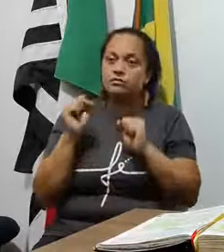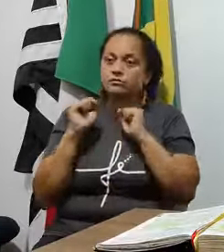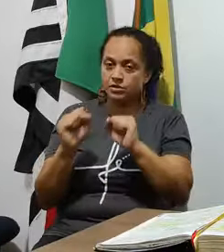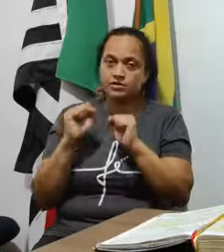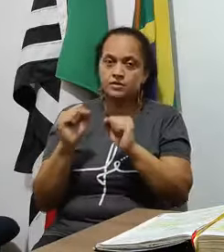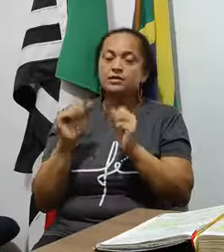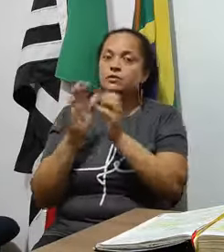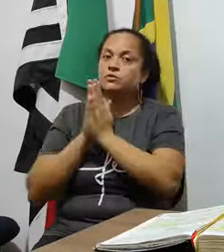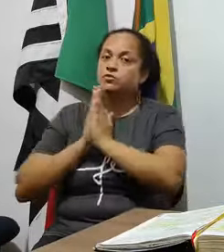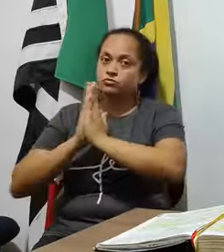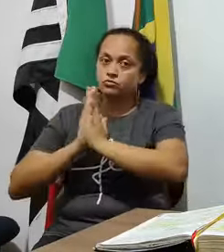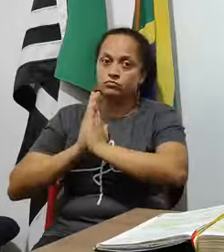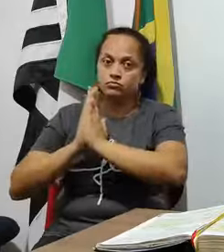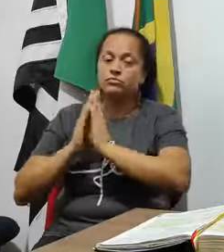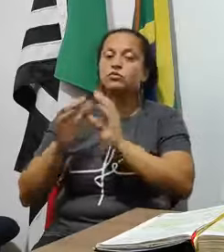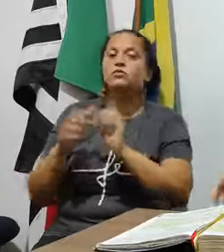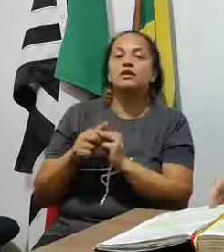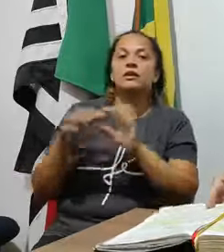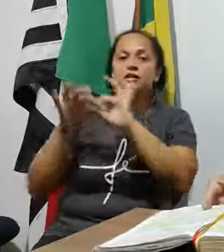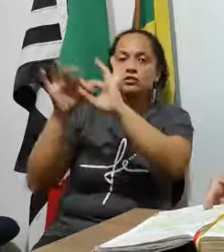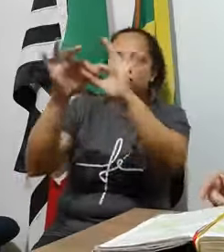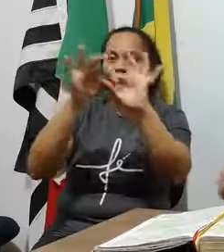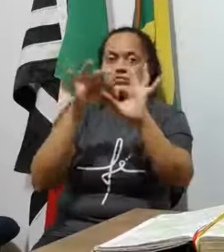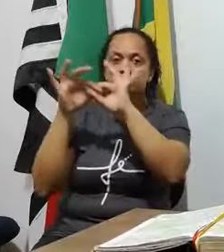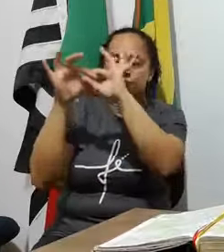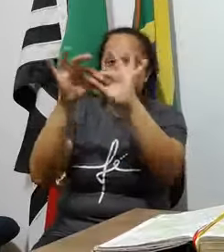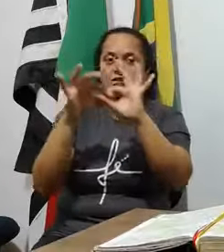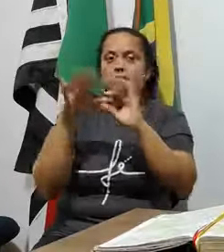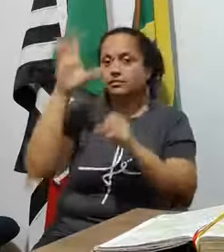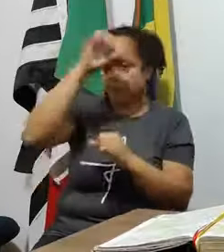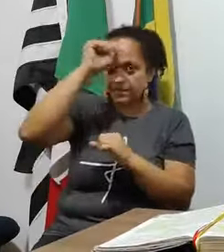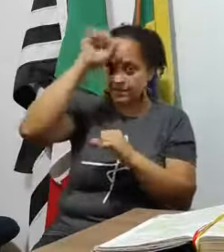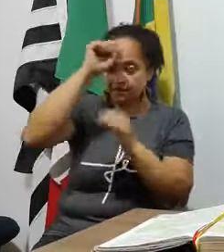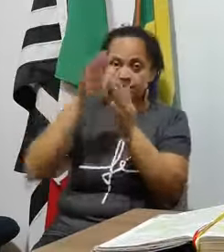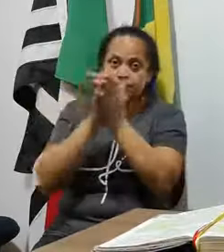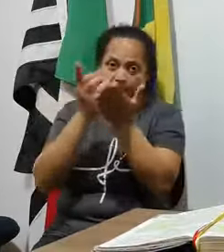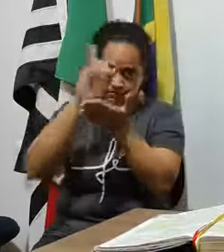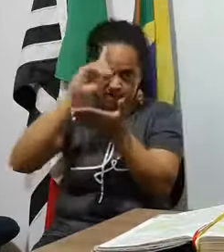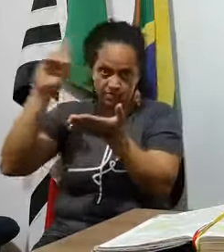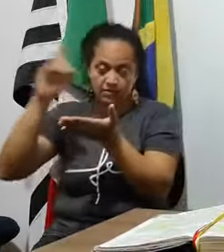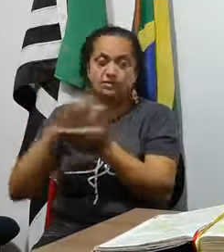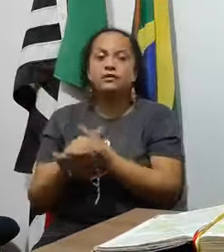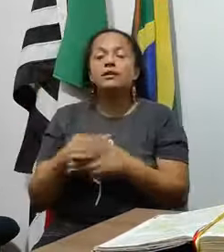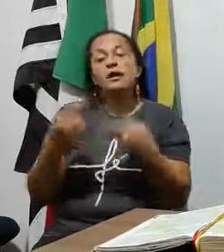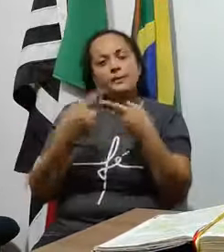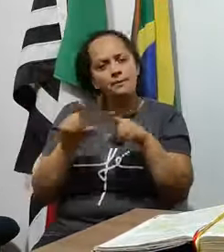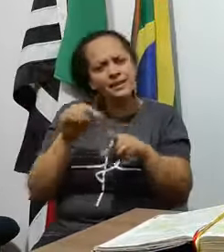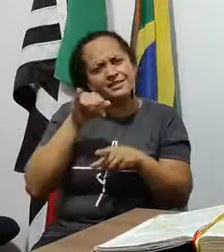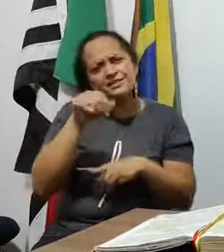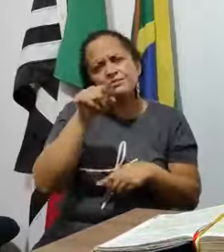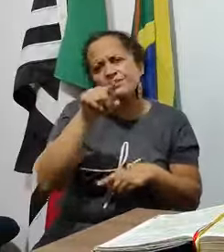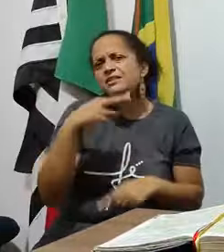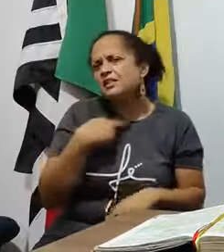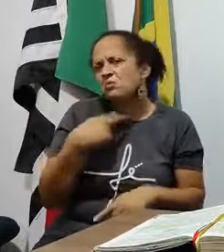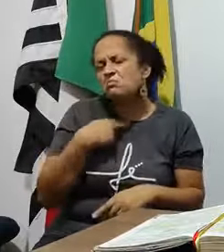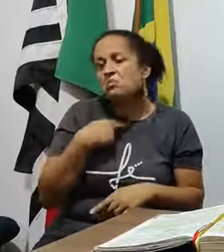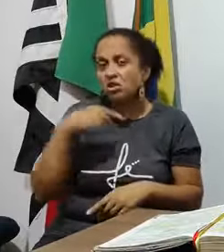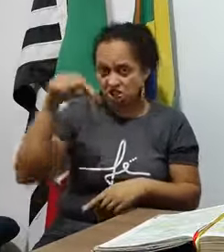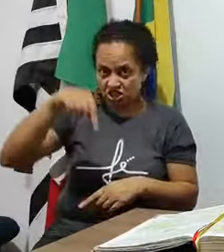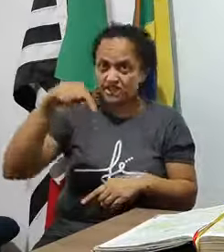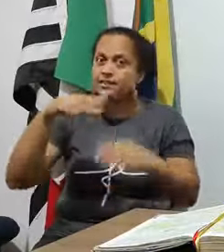mais da palavra, tendo comunhão. E caso você não possa estar presente aqui na reunião,